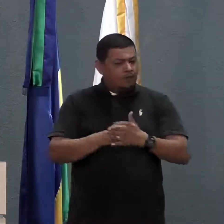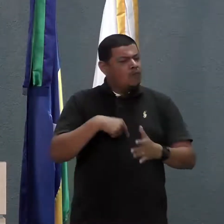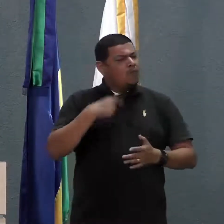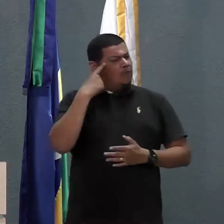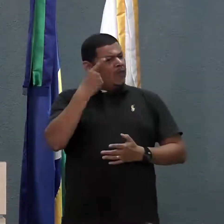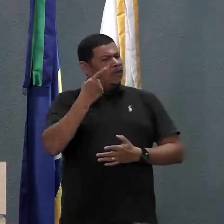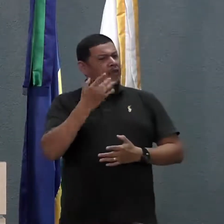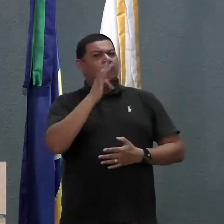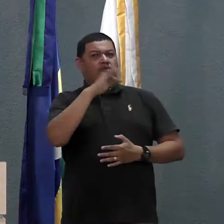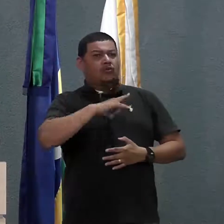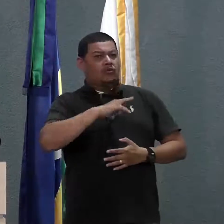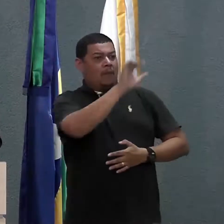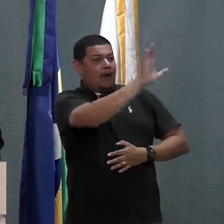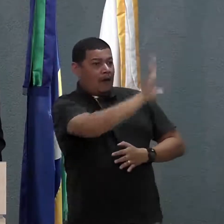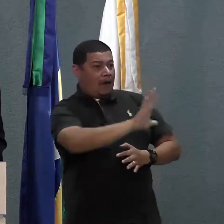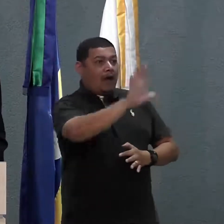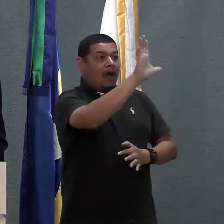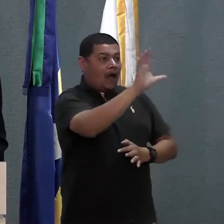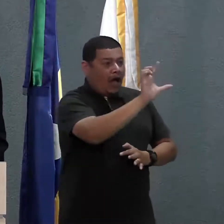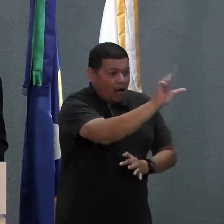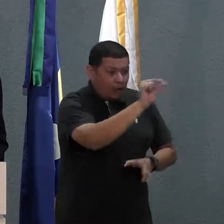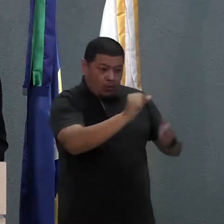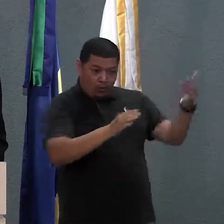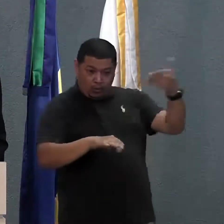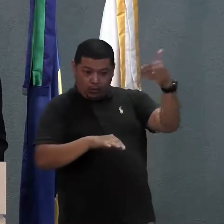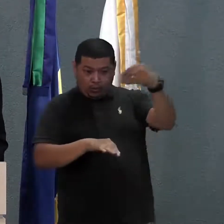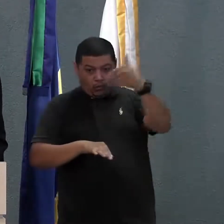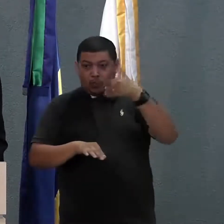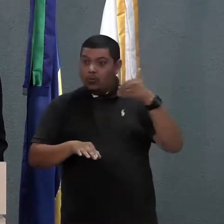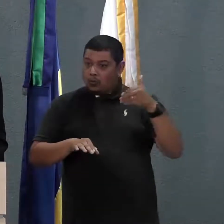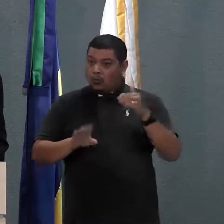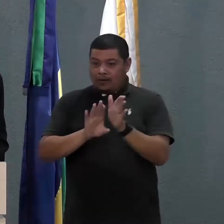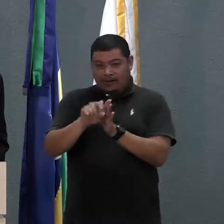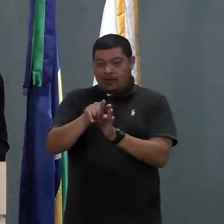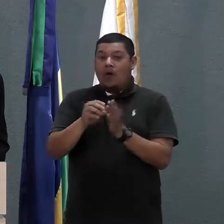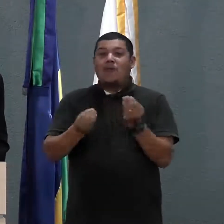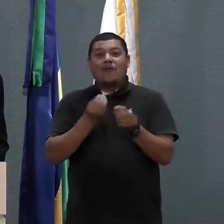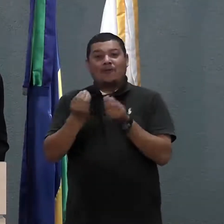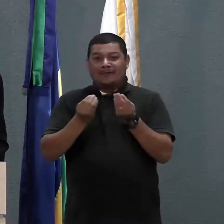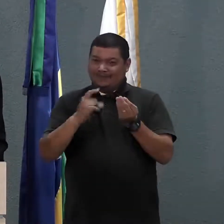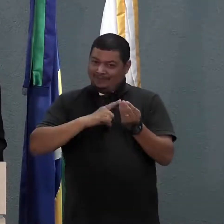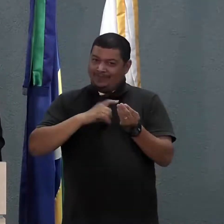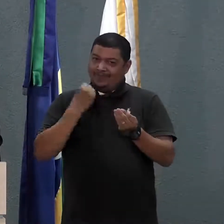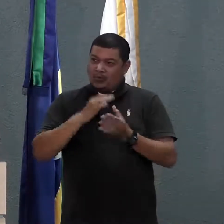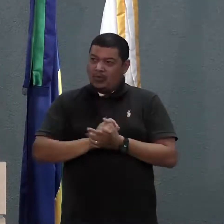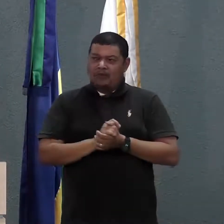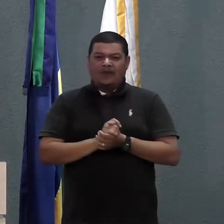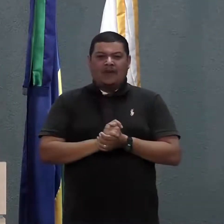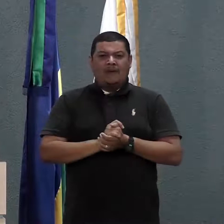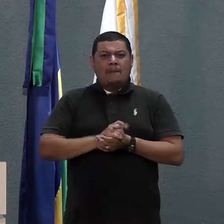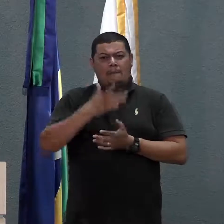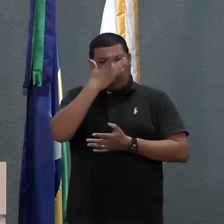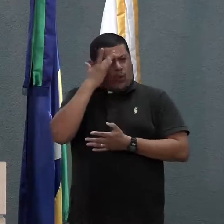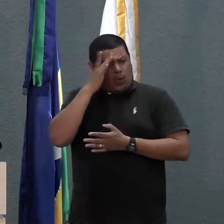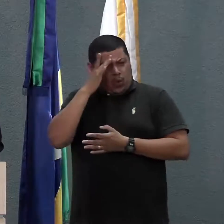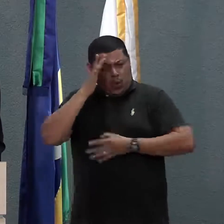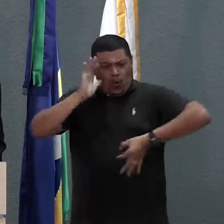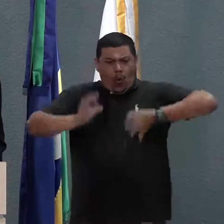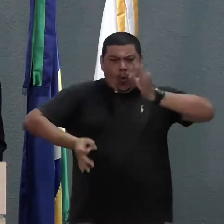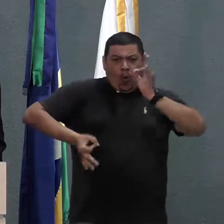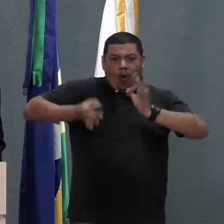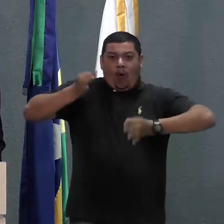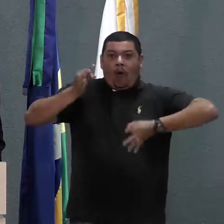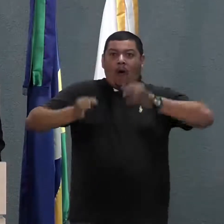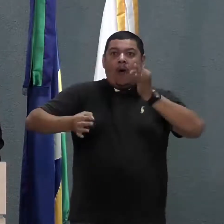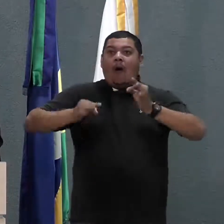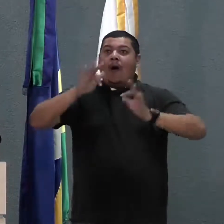região, né, além de movimentar a hotelaria, temos já contatos com ministros, desembargadores federais que se dispuseram a vir aqui,